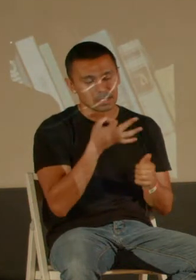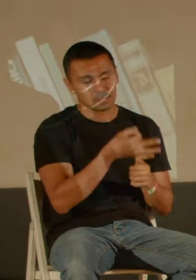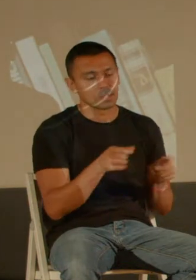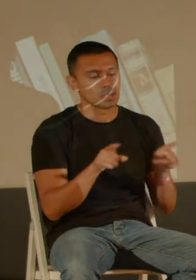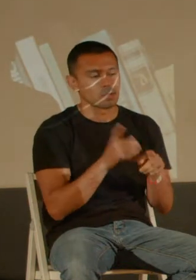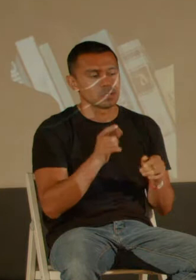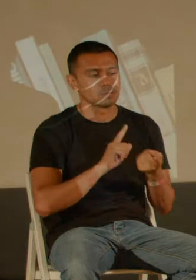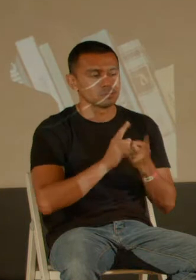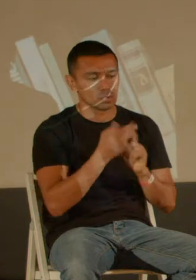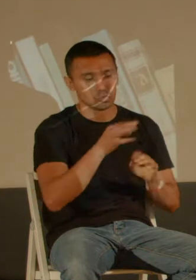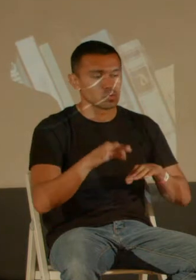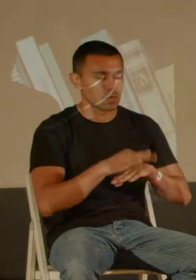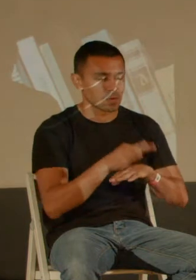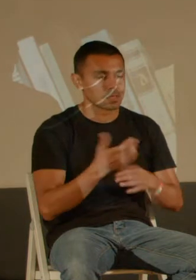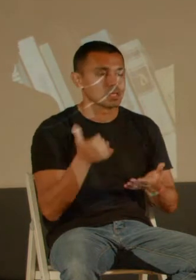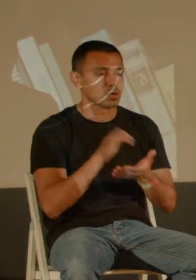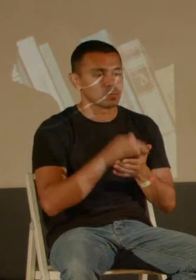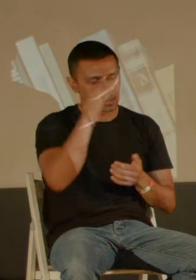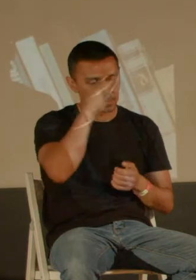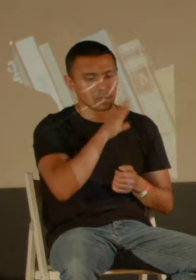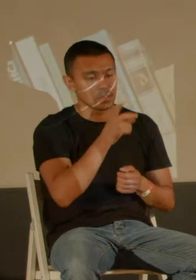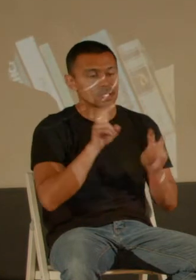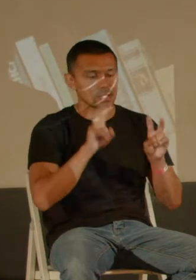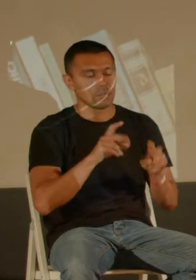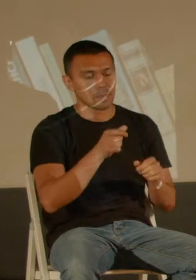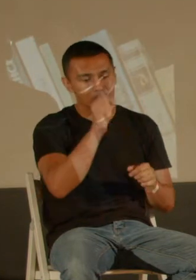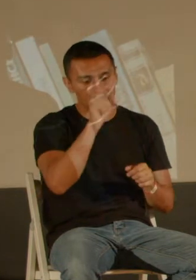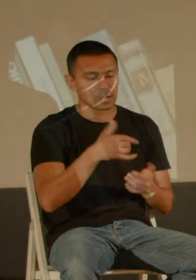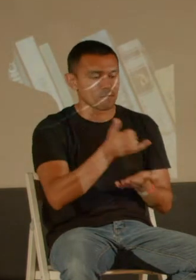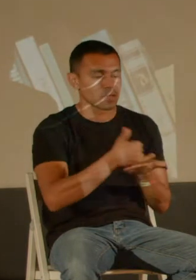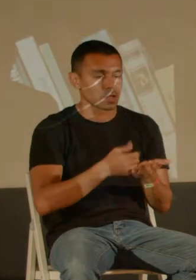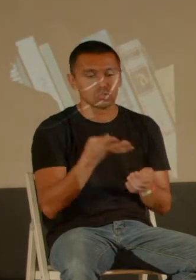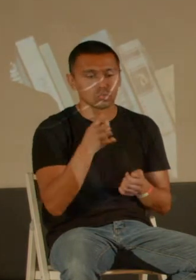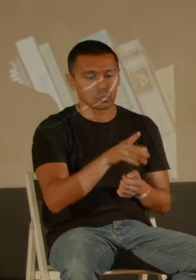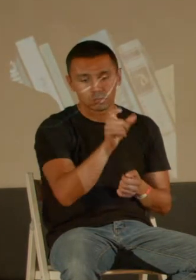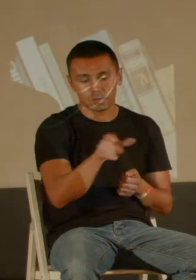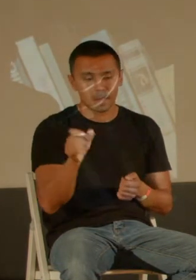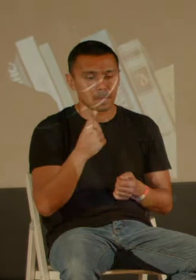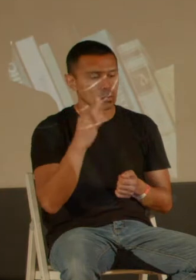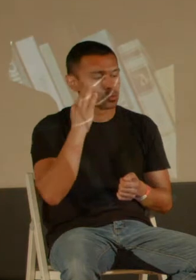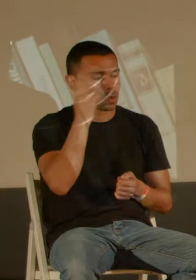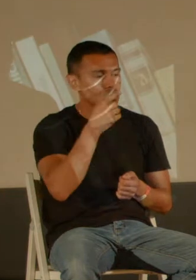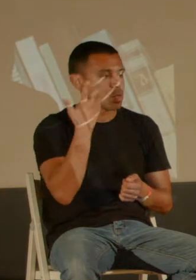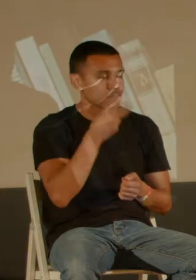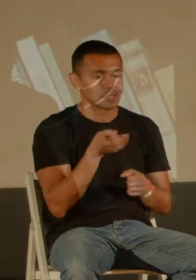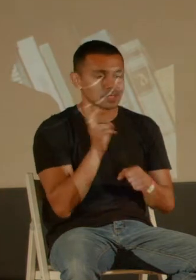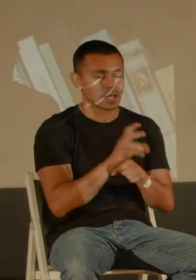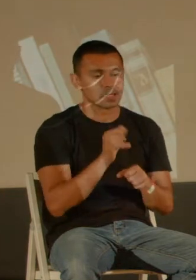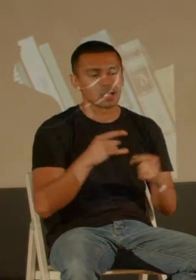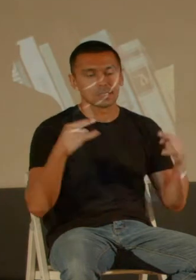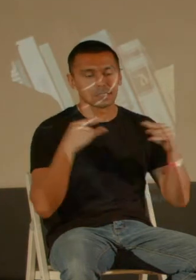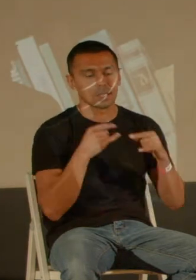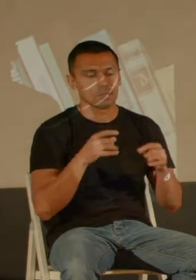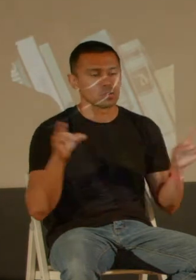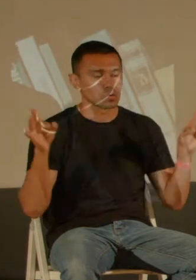так, який потім став її чоловіком, знайомство з батьками, вони сидять, в них пляшка вина на чотирьох, і перші думки її, коли вона сідає за стіл